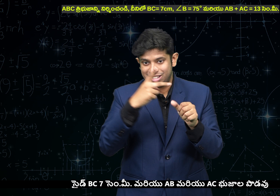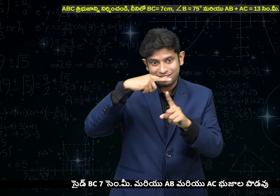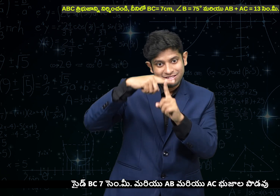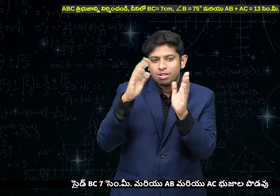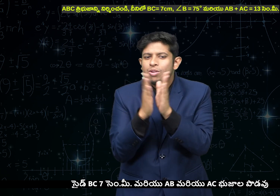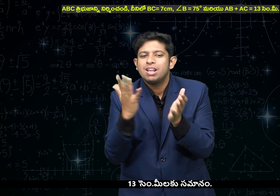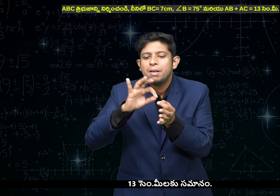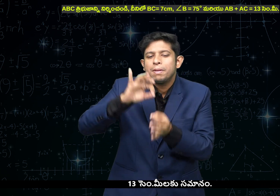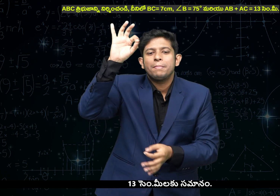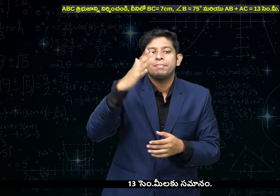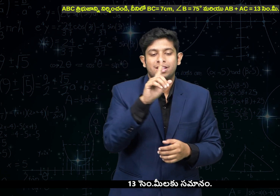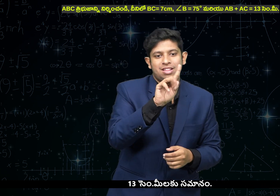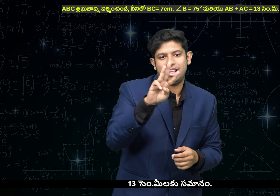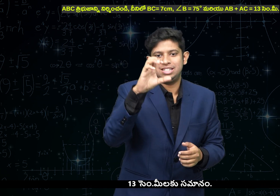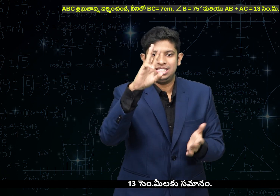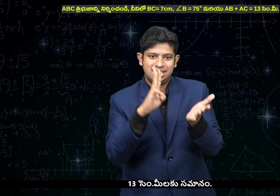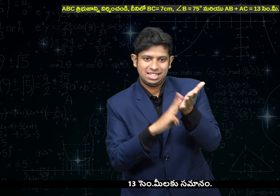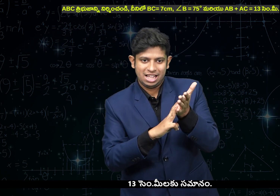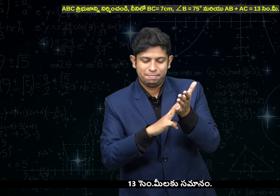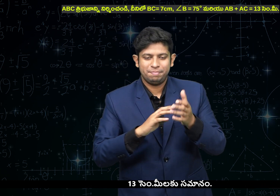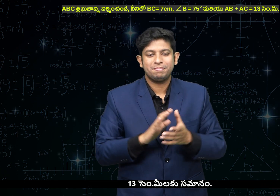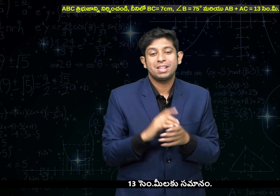పొడవు 13 సెంటీమీటర్లకి సమానం.